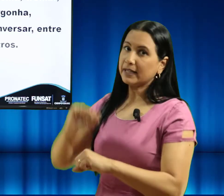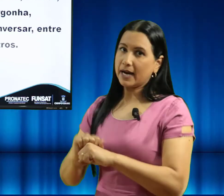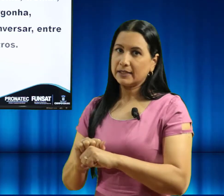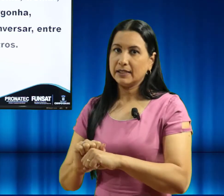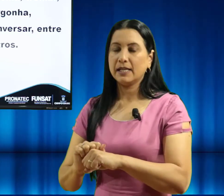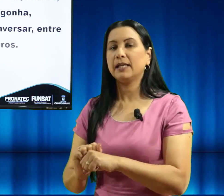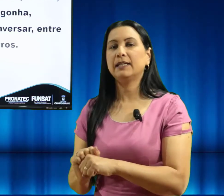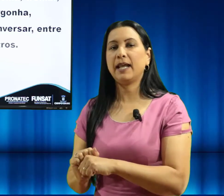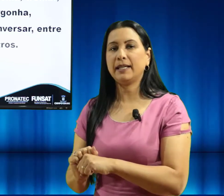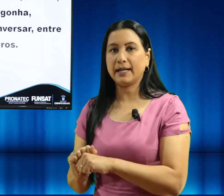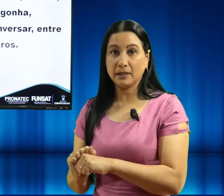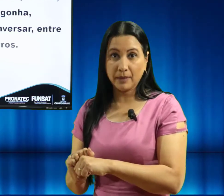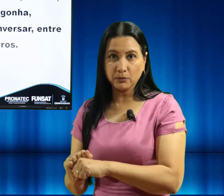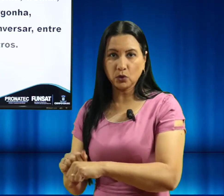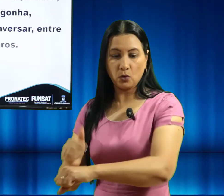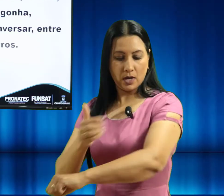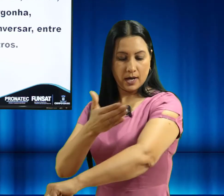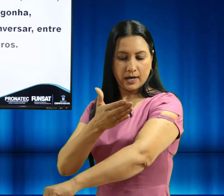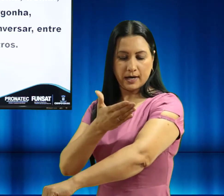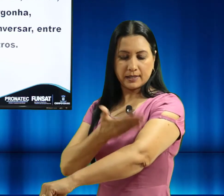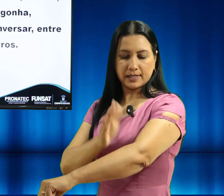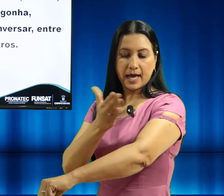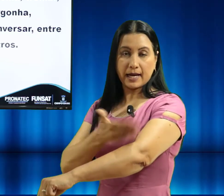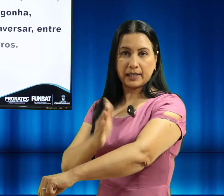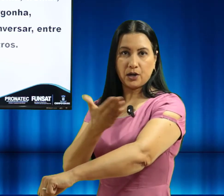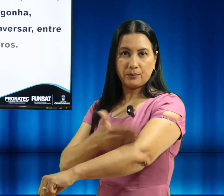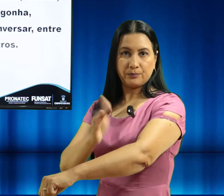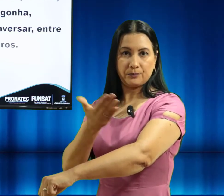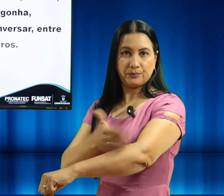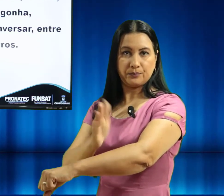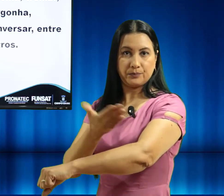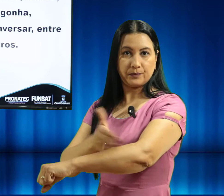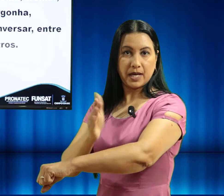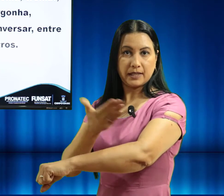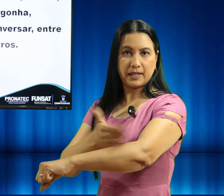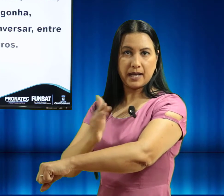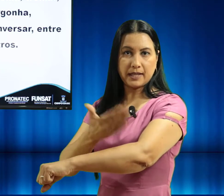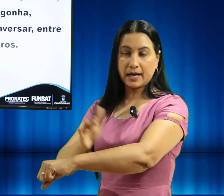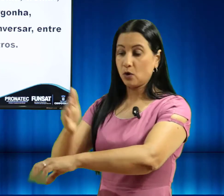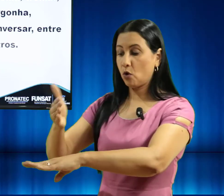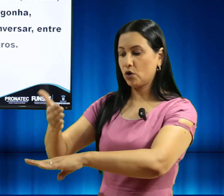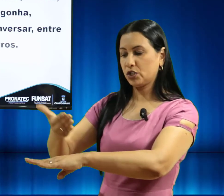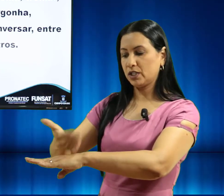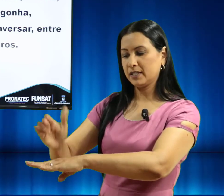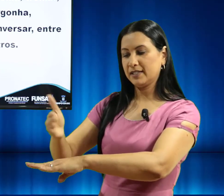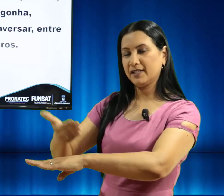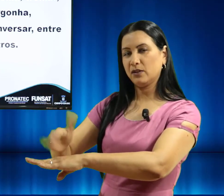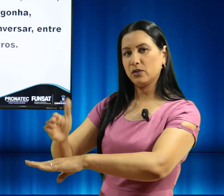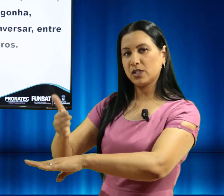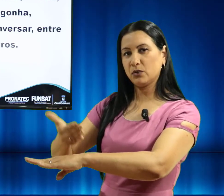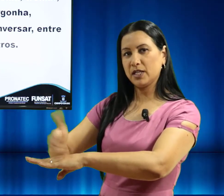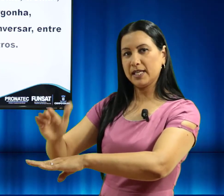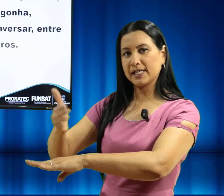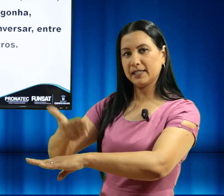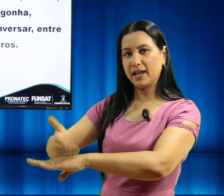Treinar. Treinar também mudou. Antes era aqui, ó. Treinar. Hoje se utiliza